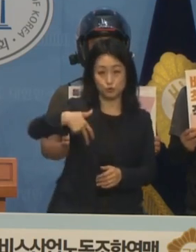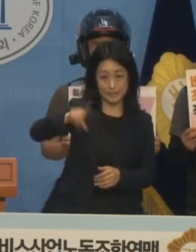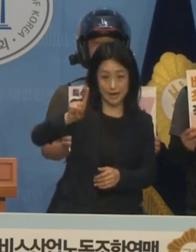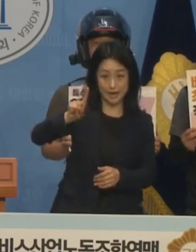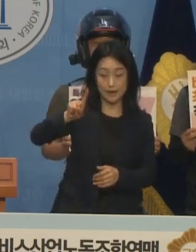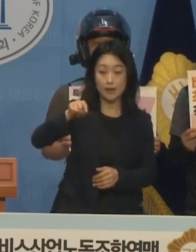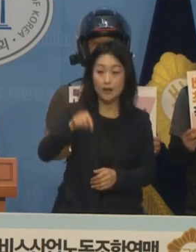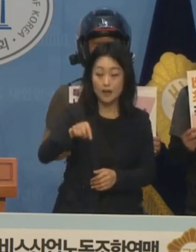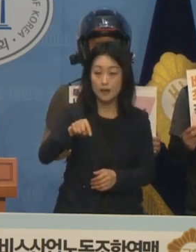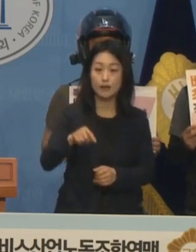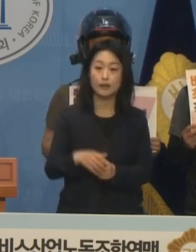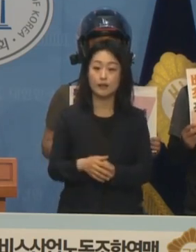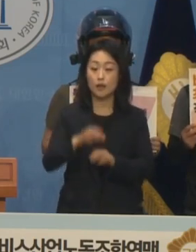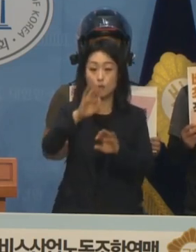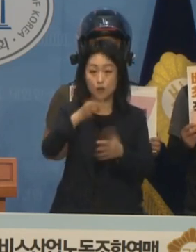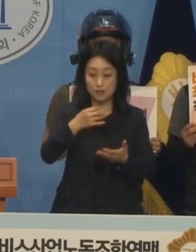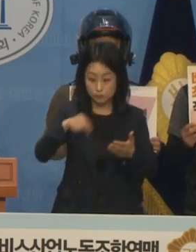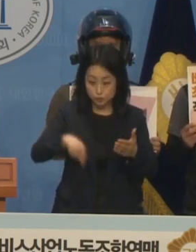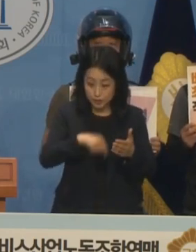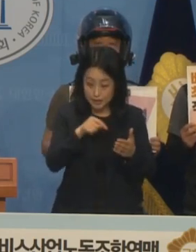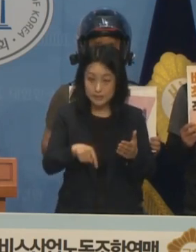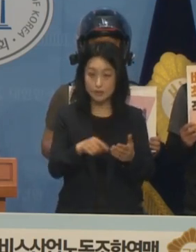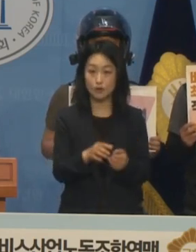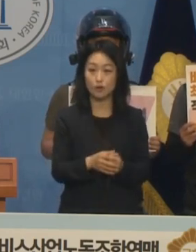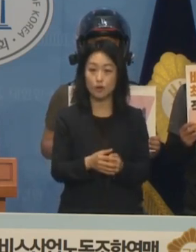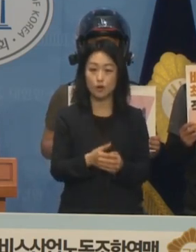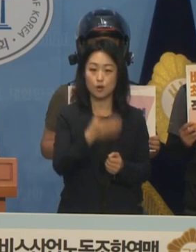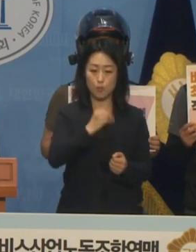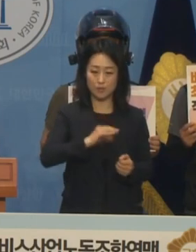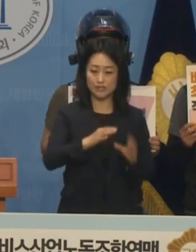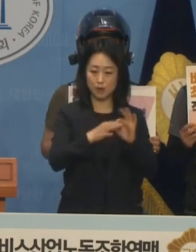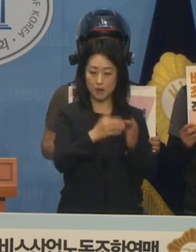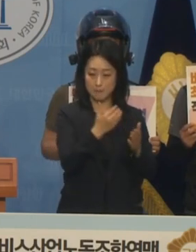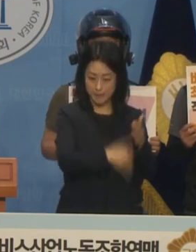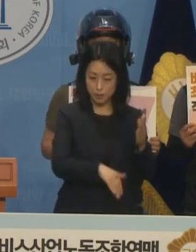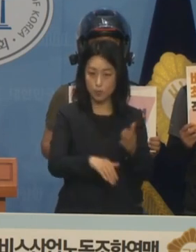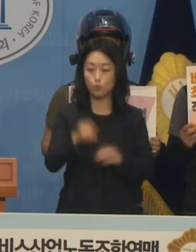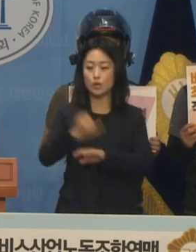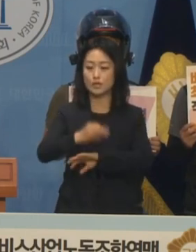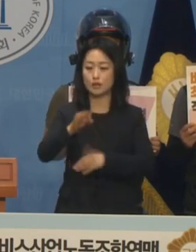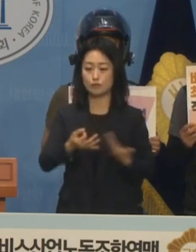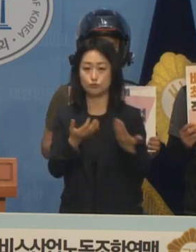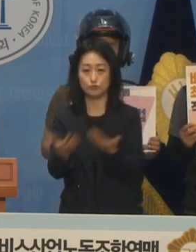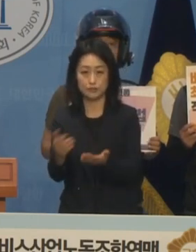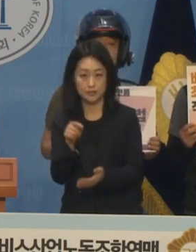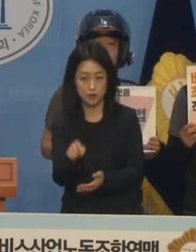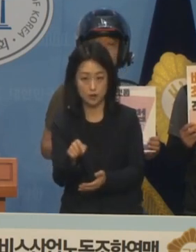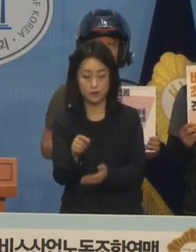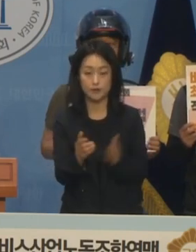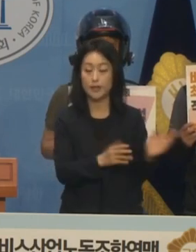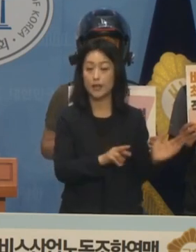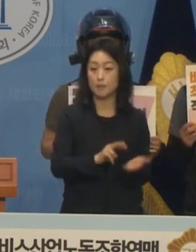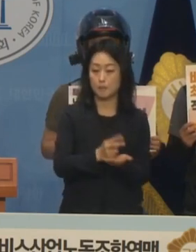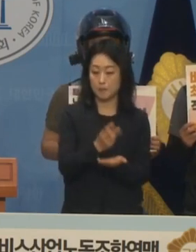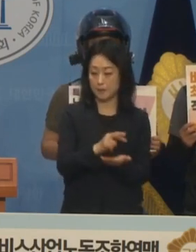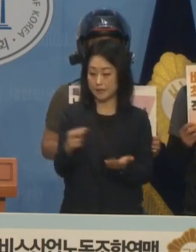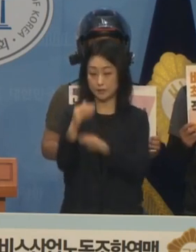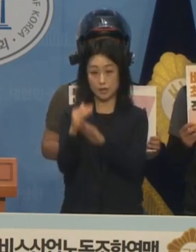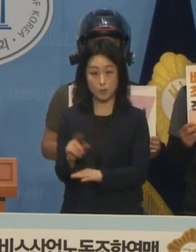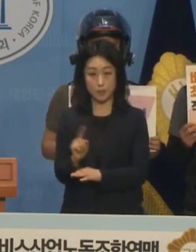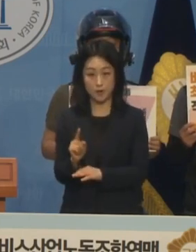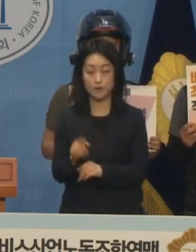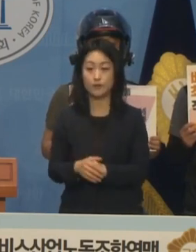복리후생비를 제외한 금액을 최저임금으로 한다는 것입니다. 뿐만 아니라 개정안에서는